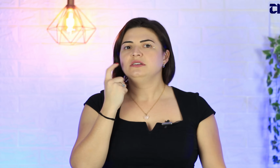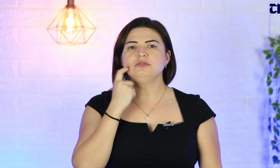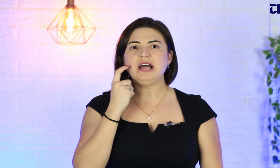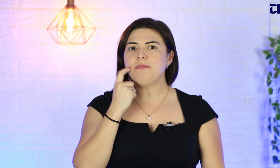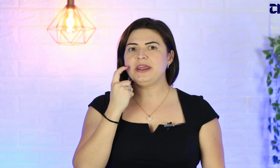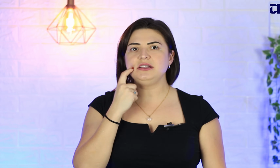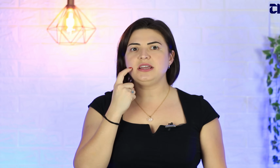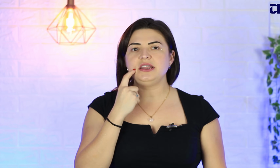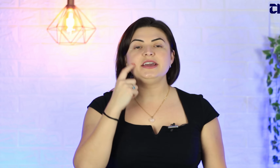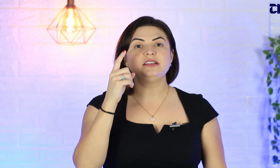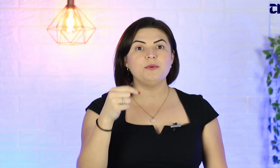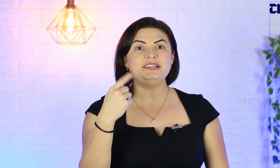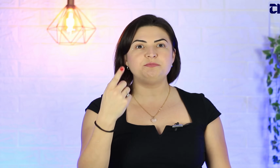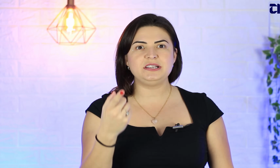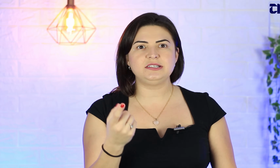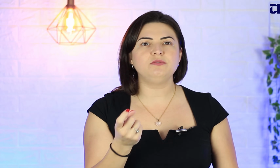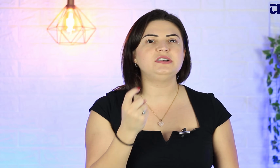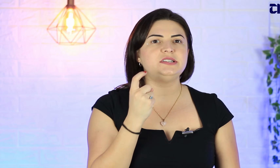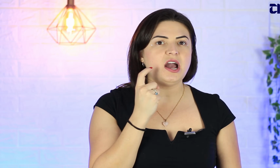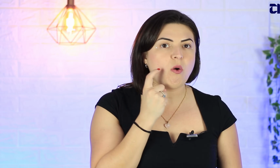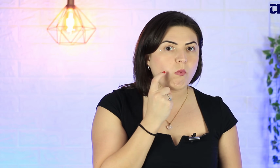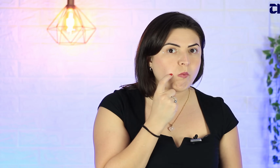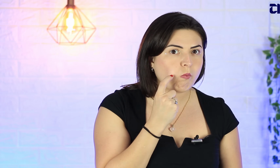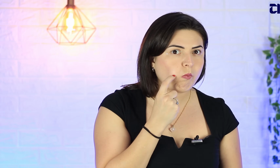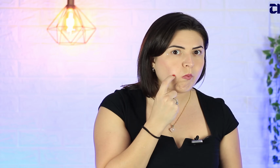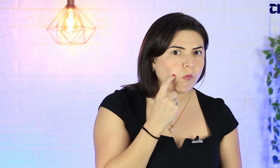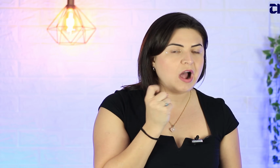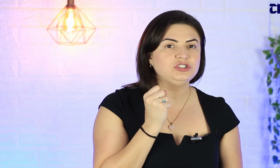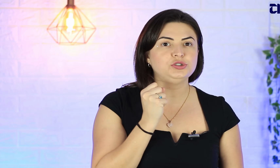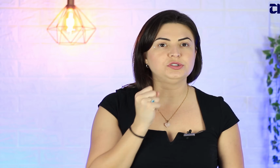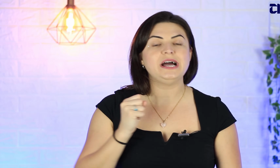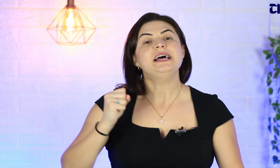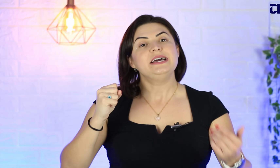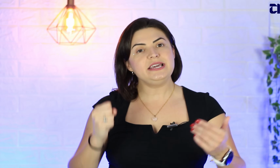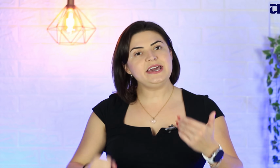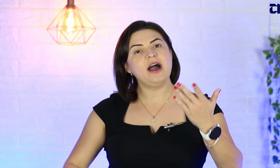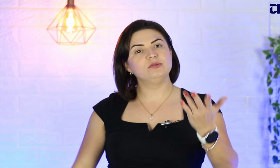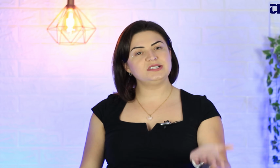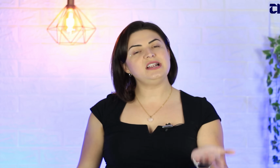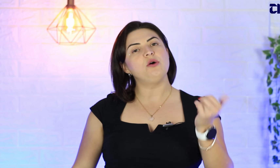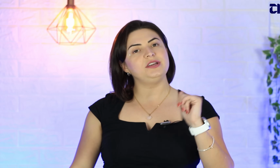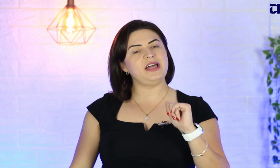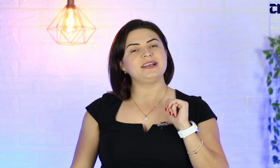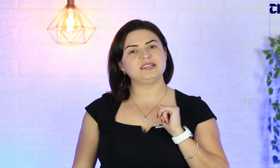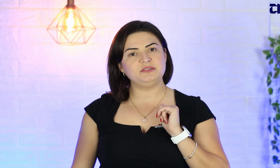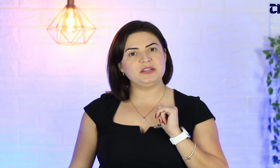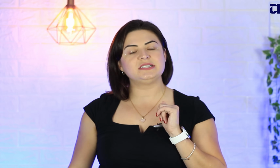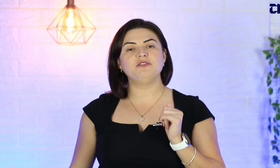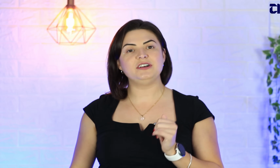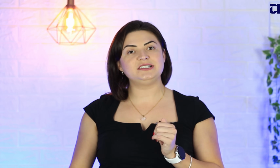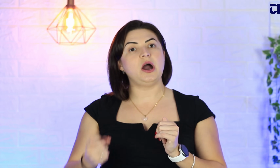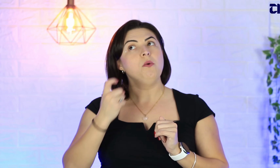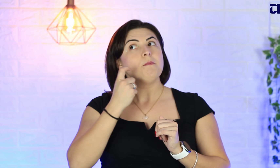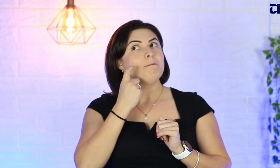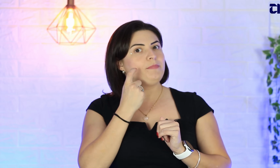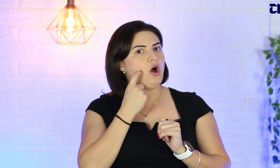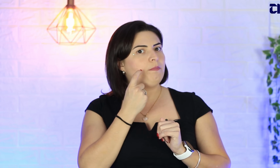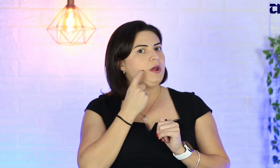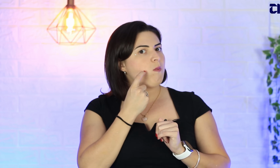não dá pra entender. Então, a expressão facial ajuda. E é um sinal que tem essa expressão facial própria